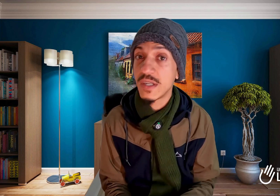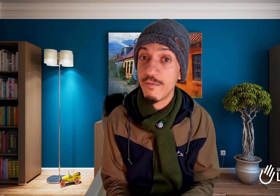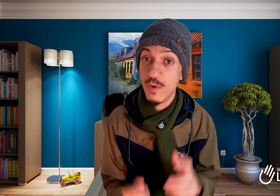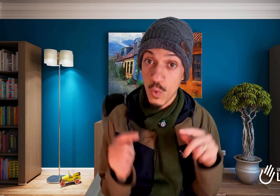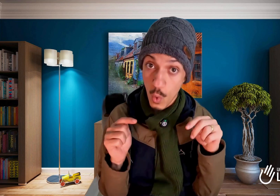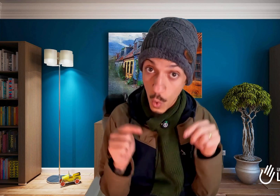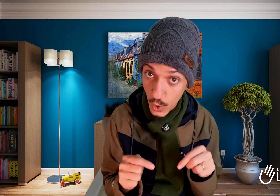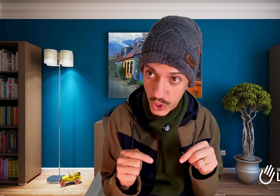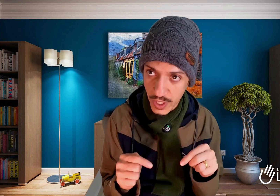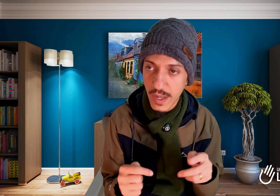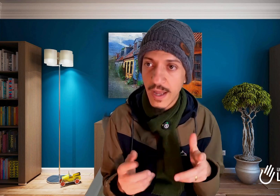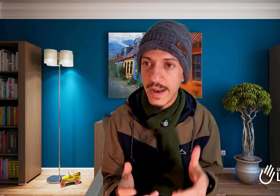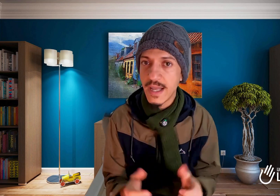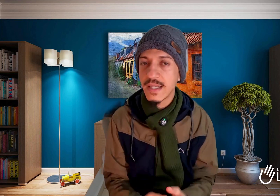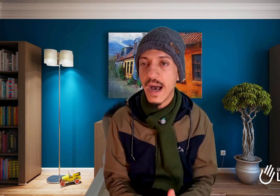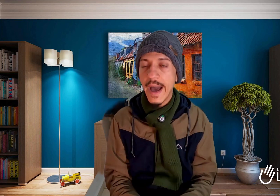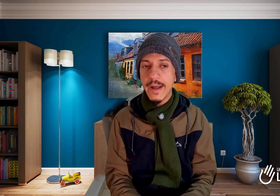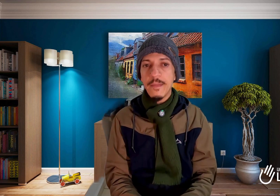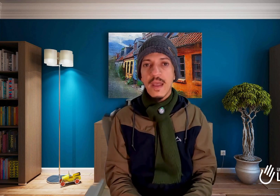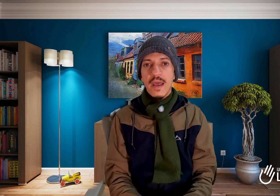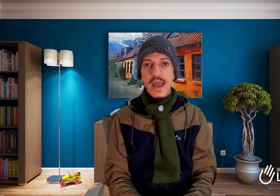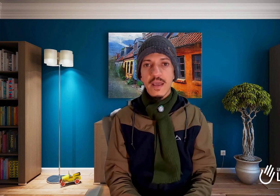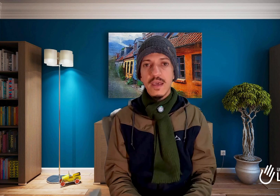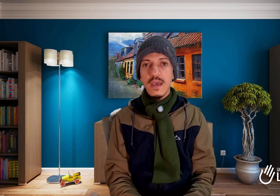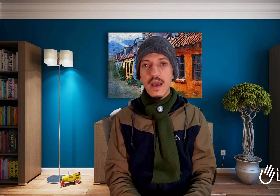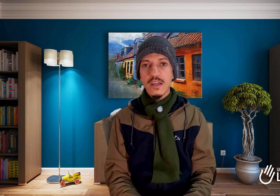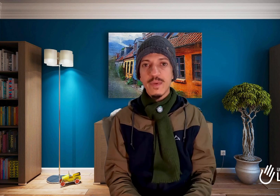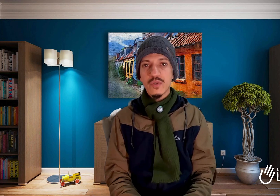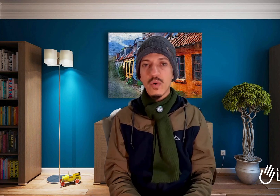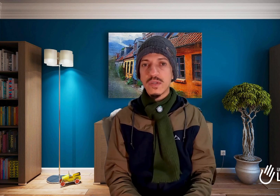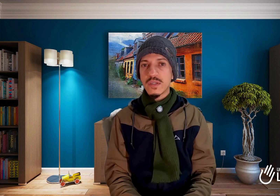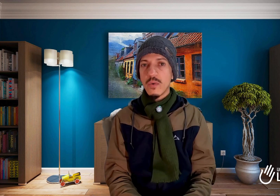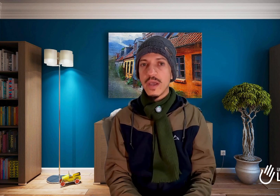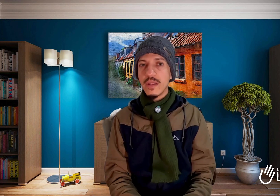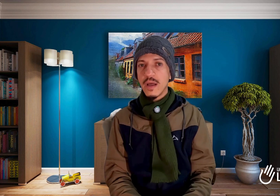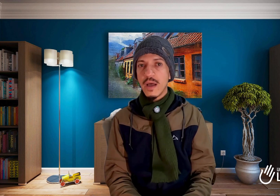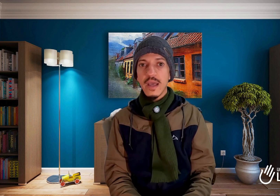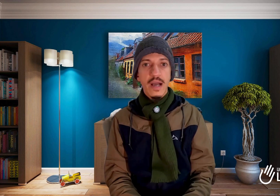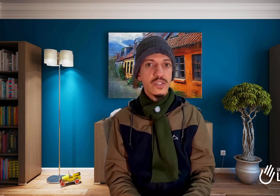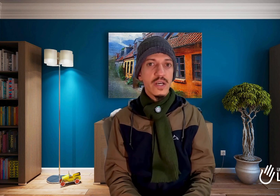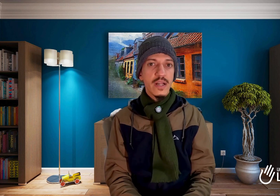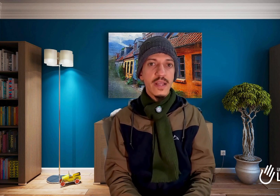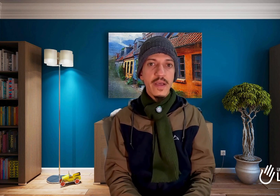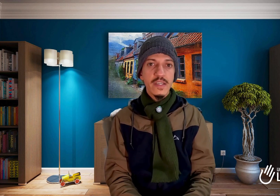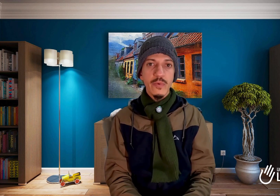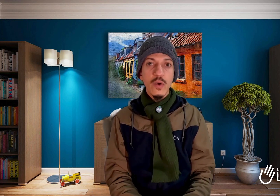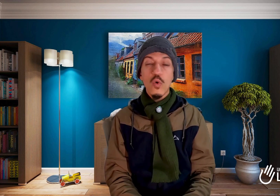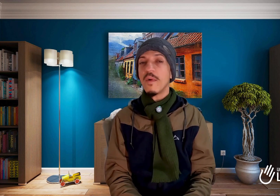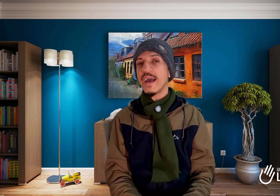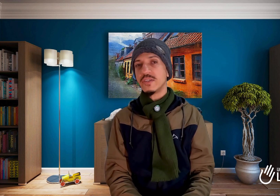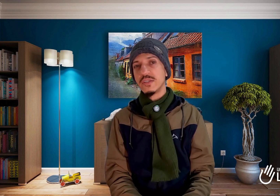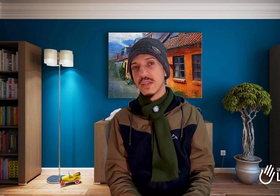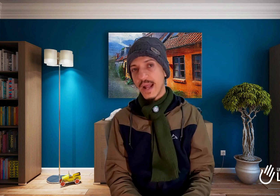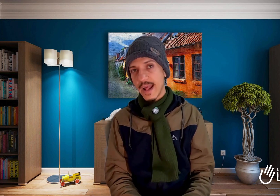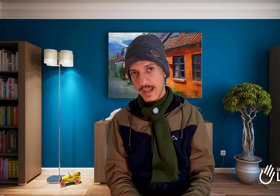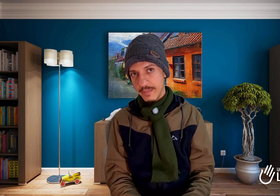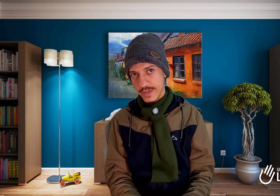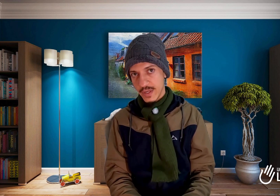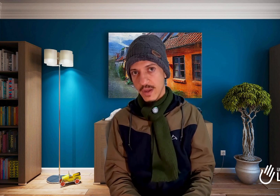desafio hoje nessa área é que as pessoas estão ainda engateando até mesmo em como registrar a Libras,